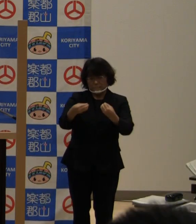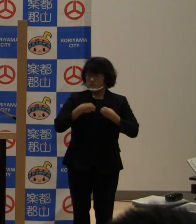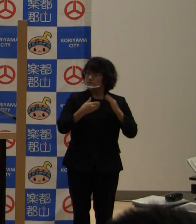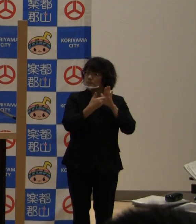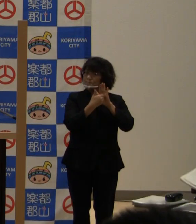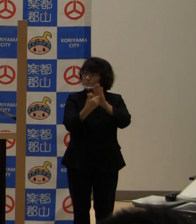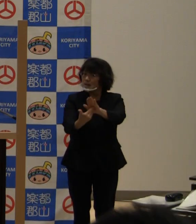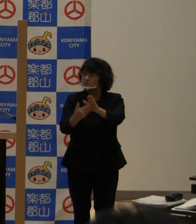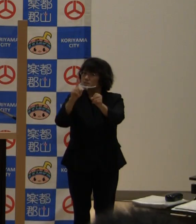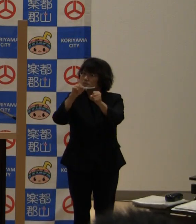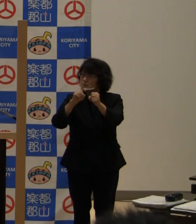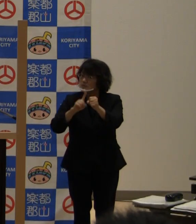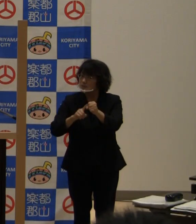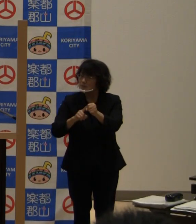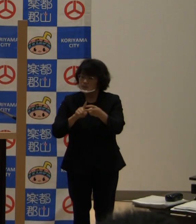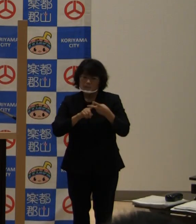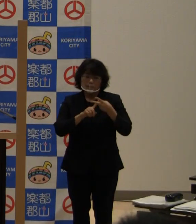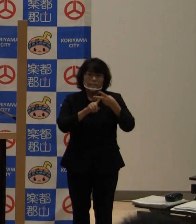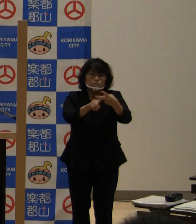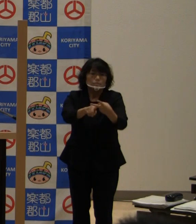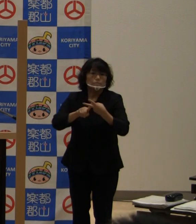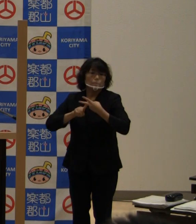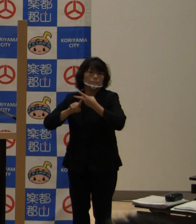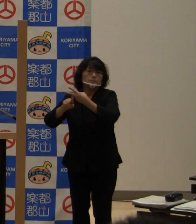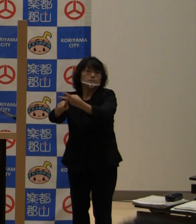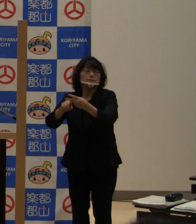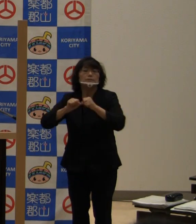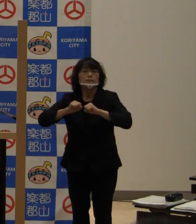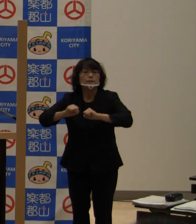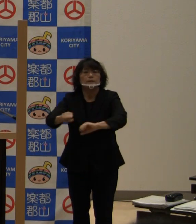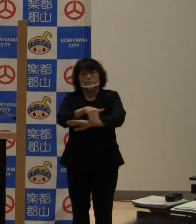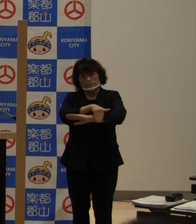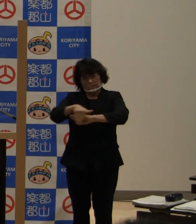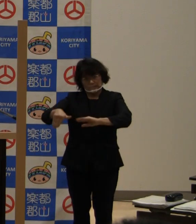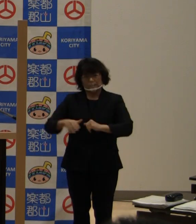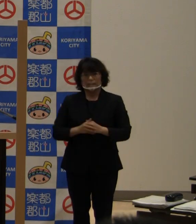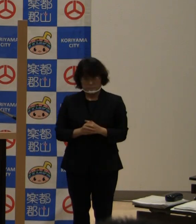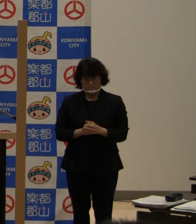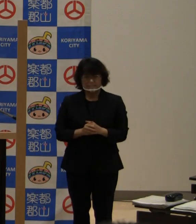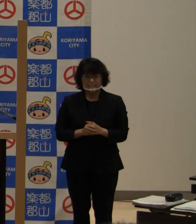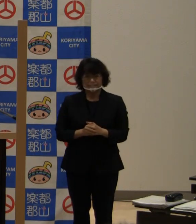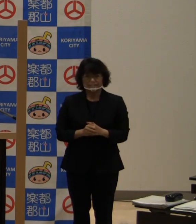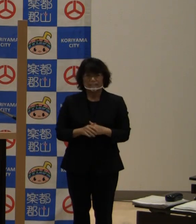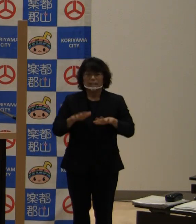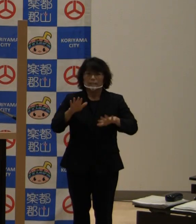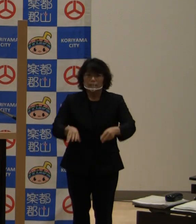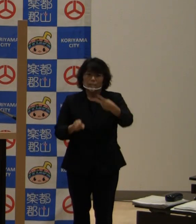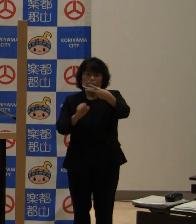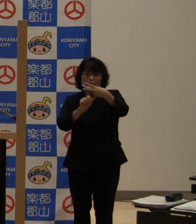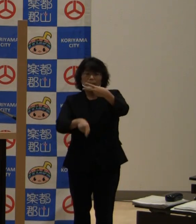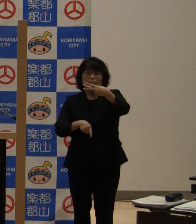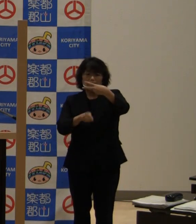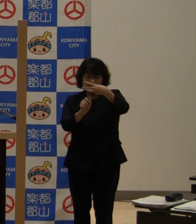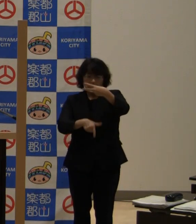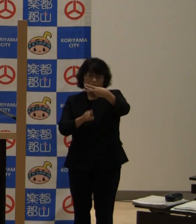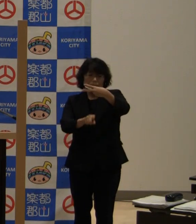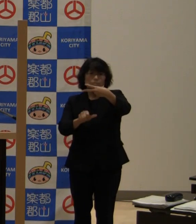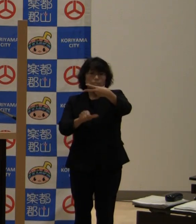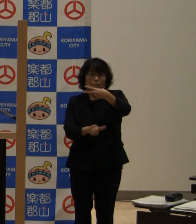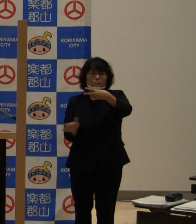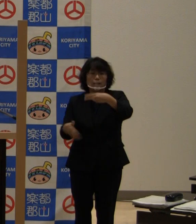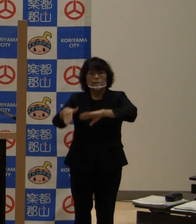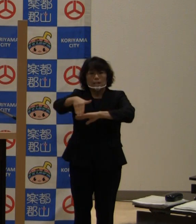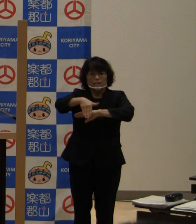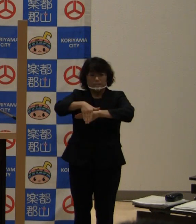観点から郵送により対応させていただくこととし、本日2月15日から受付を開始する